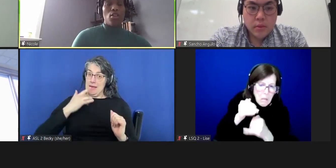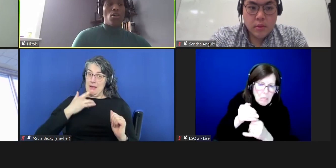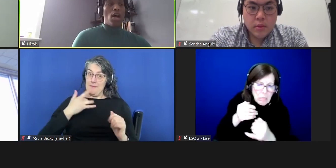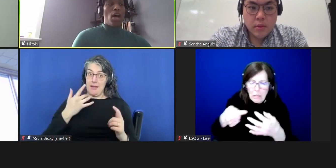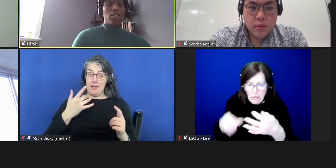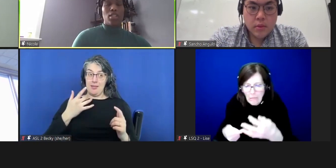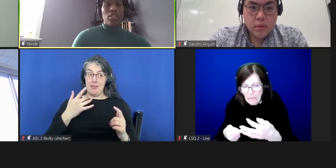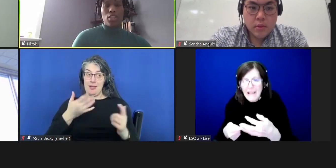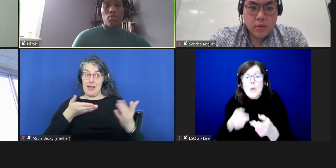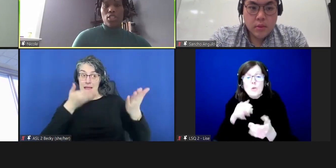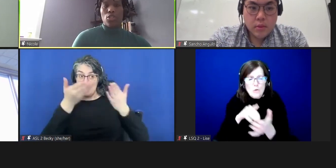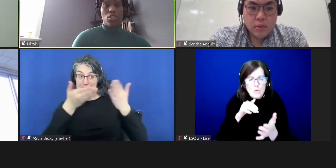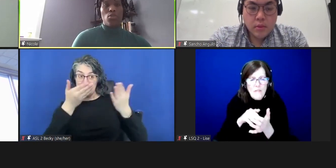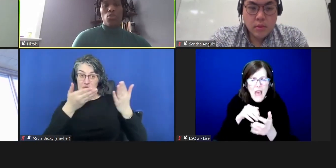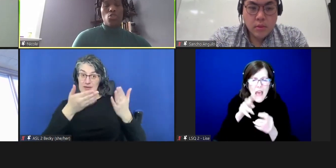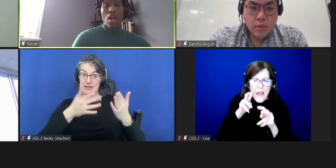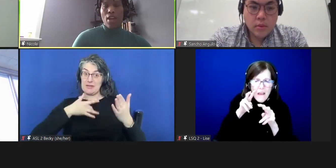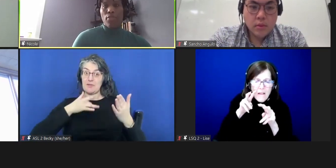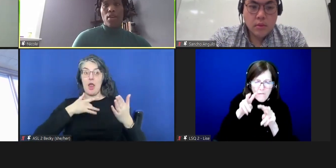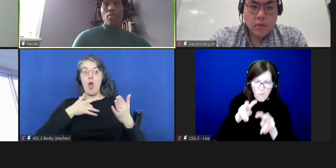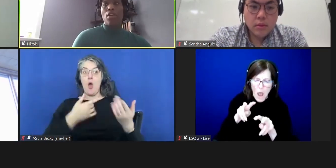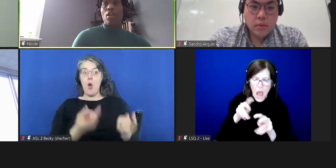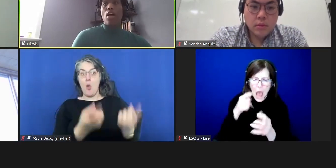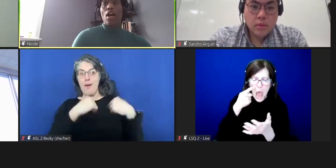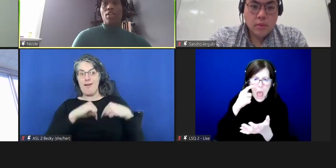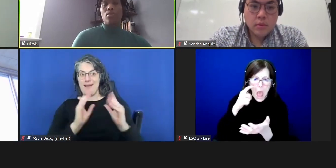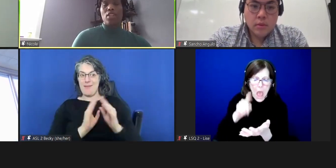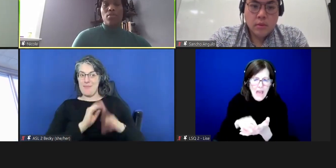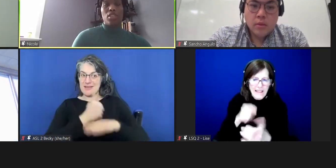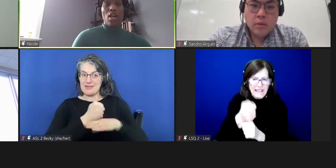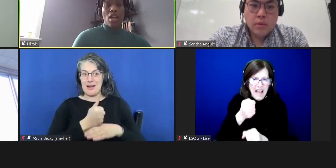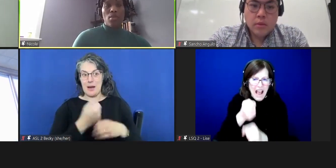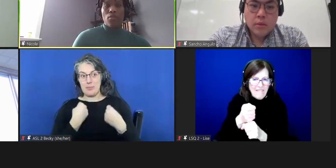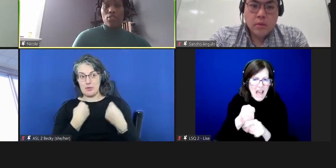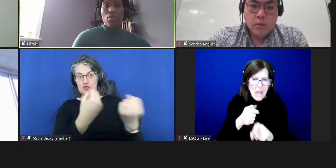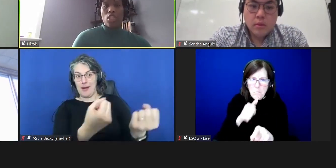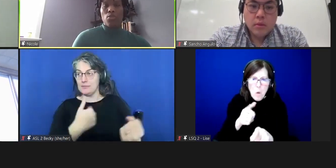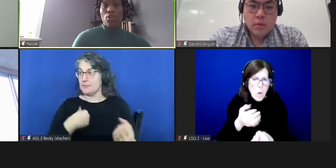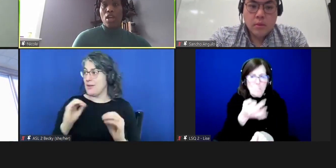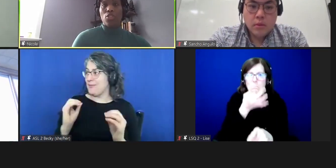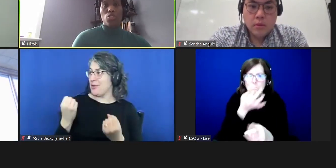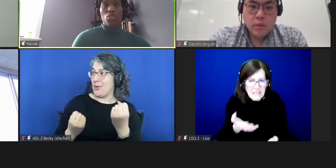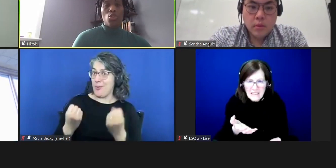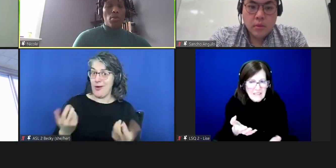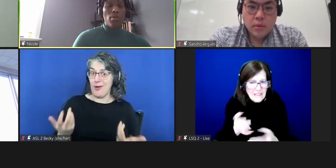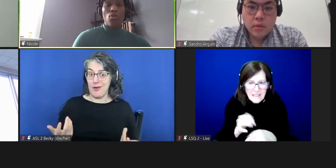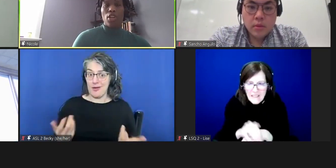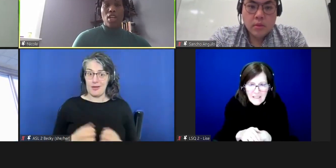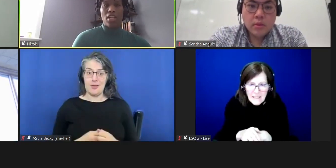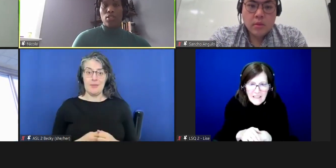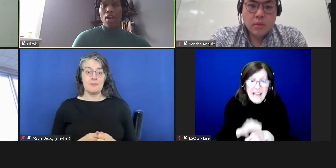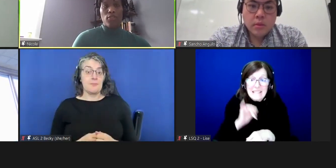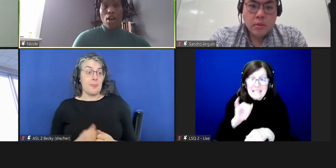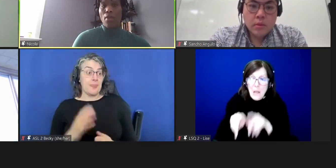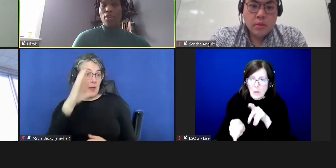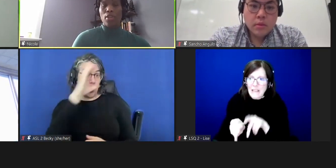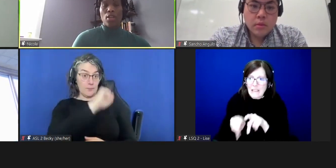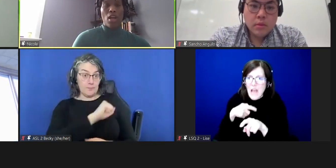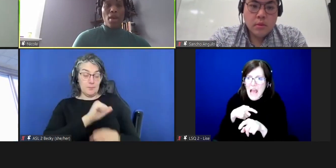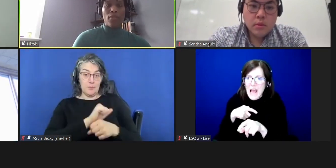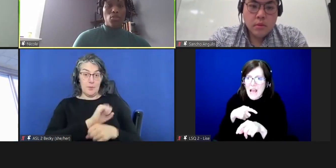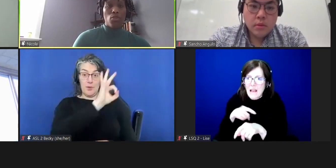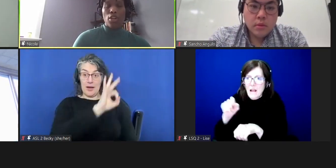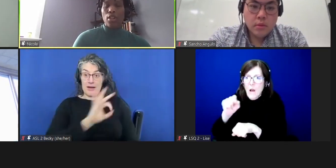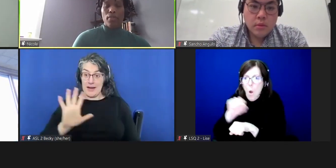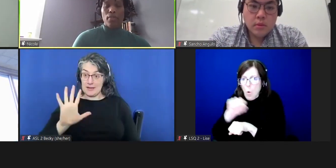n'est pas très perspicace, par exemple. Ils ne s'aperçoivent pas que quelqu'un n'ait pas de voiture pour aller d'un endroit à l'autre ou transporter l'enfant d'un